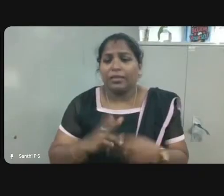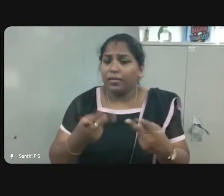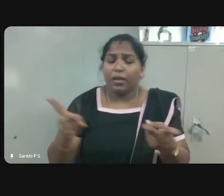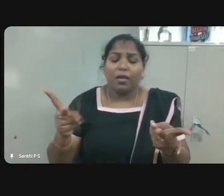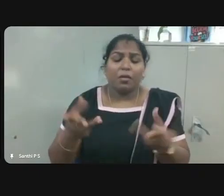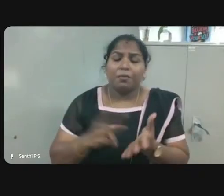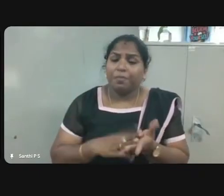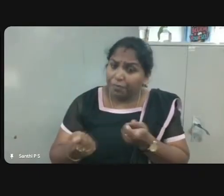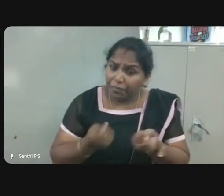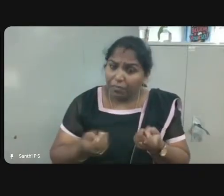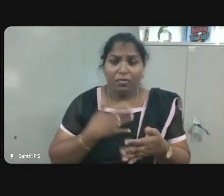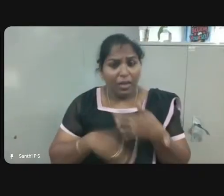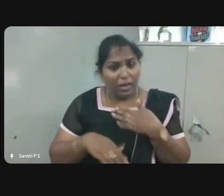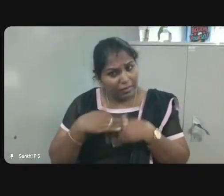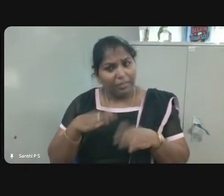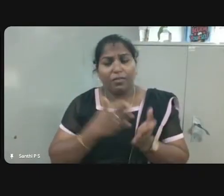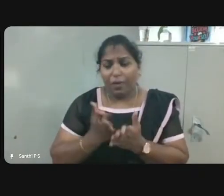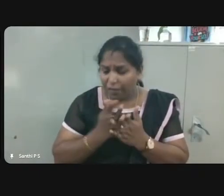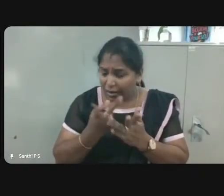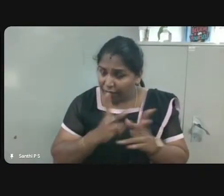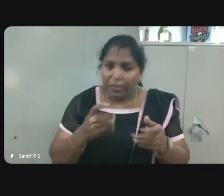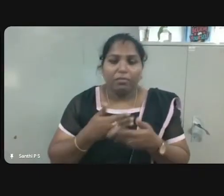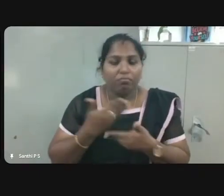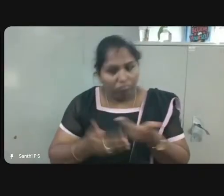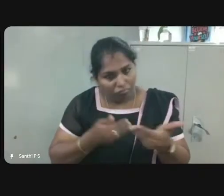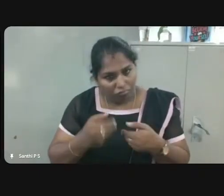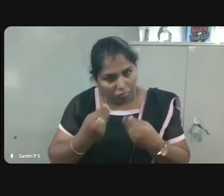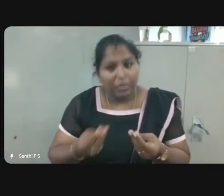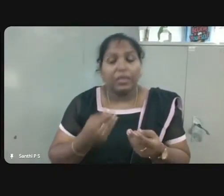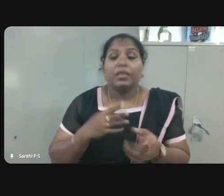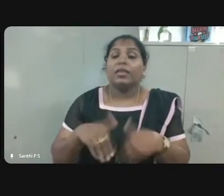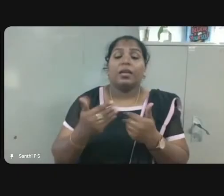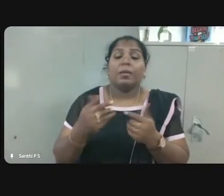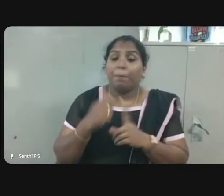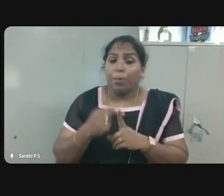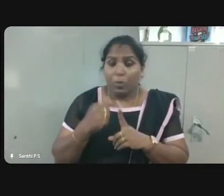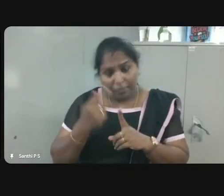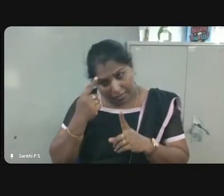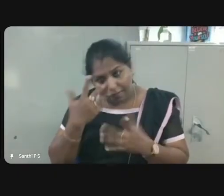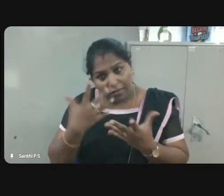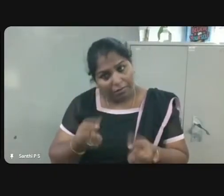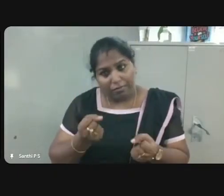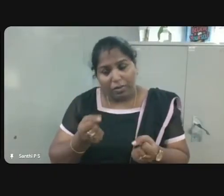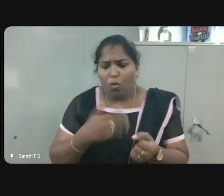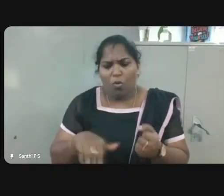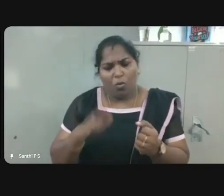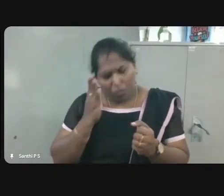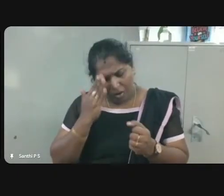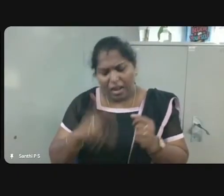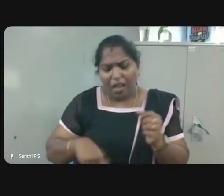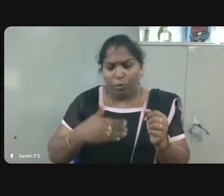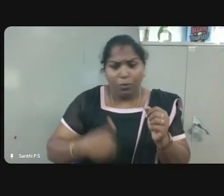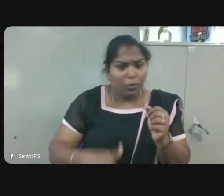എന്നുള്ള റിലാക്സേഷൻ ടെക്നിക്കുകളും എല്ലാം പഠിപ്പിച്ചു കൊടുക്കും. അത് മാത്രമല്ല അവർ പോസിറ്റീവായിട്ട് ആലോചിക്കണം. അവർക്കും അറിയാം അവരുടെ മുന്നോട്ടുള്ള പ്രയാണത്തിൽ